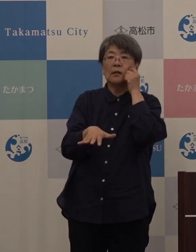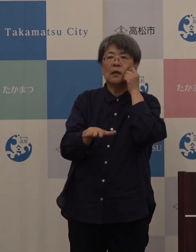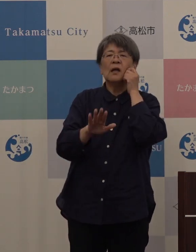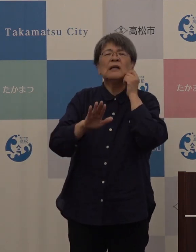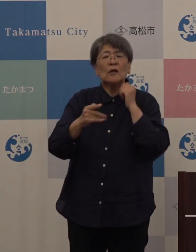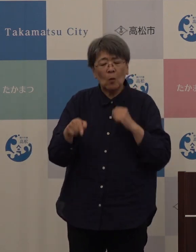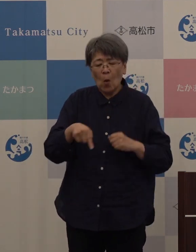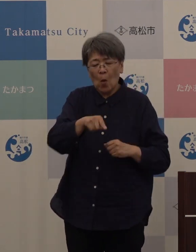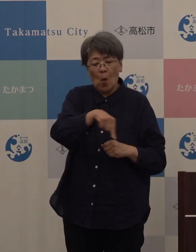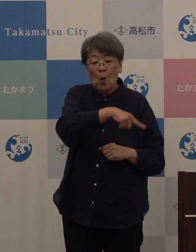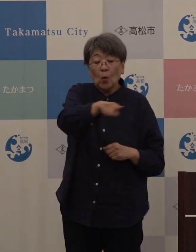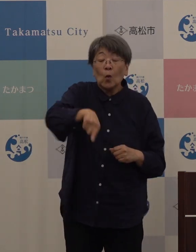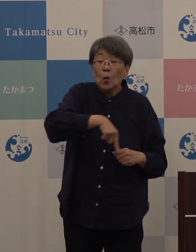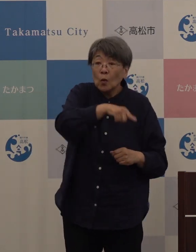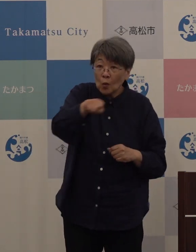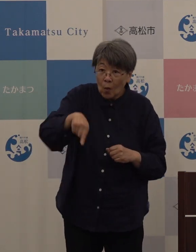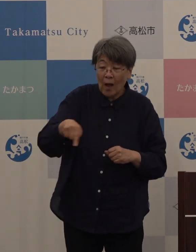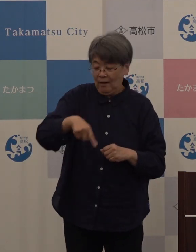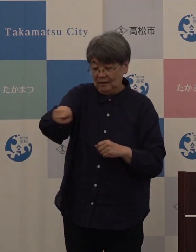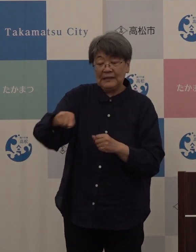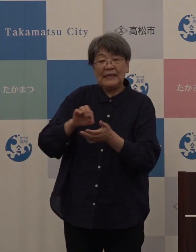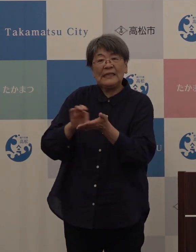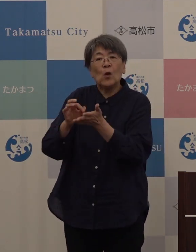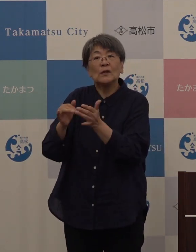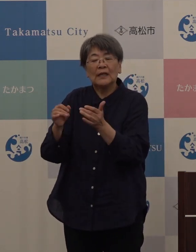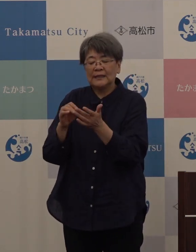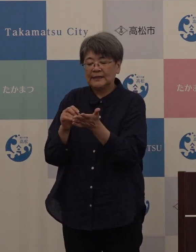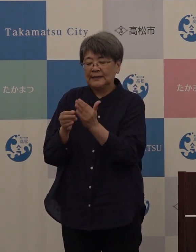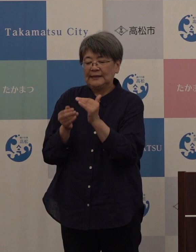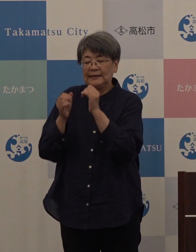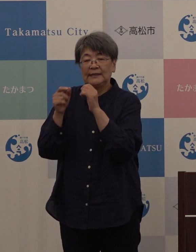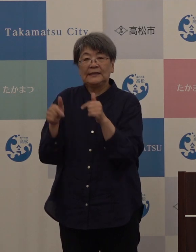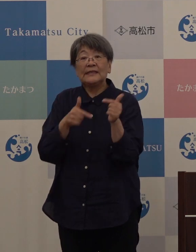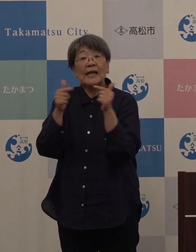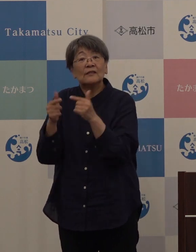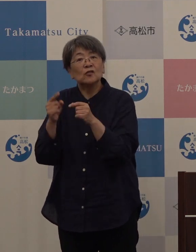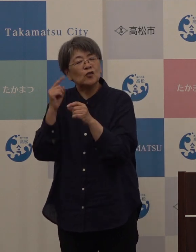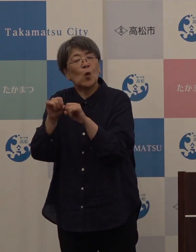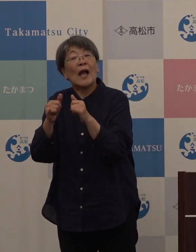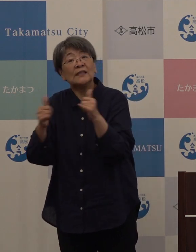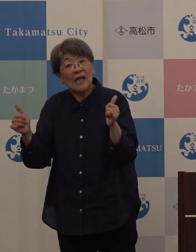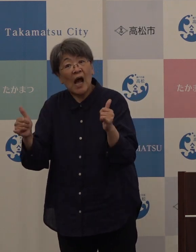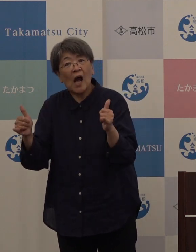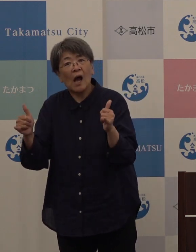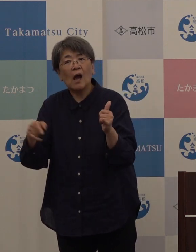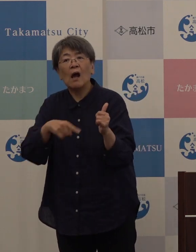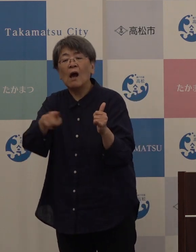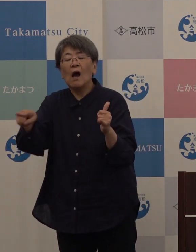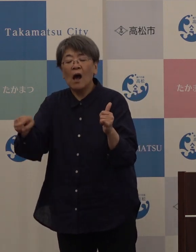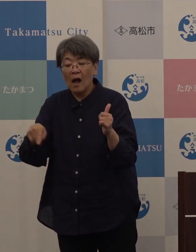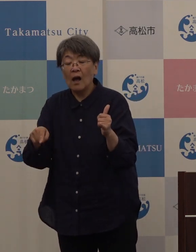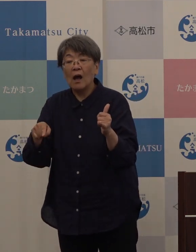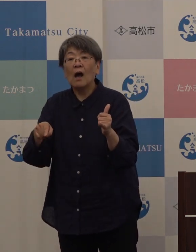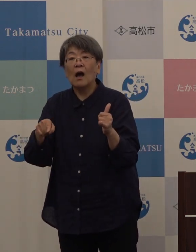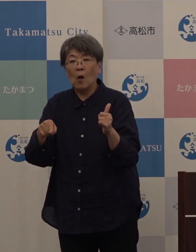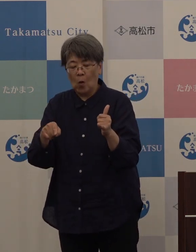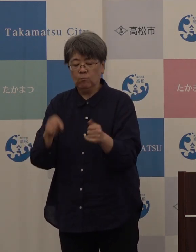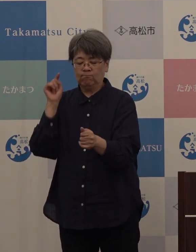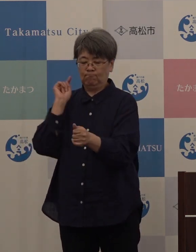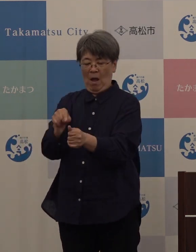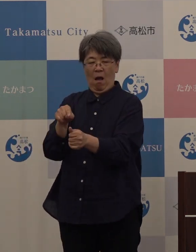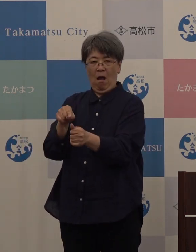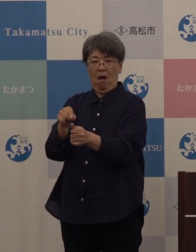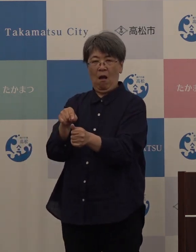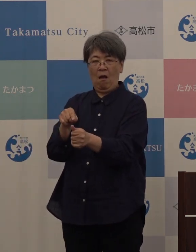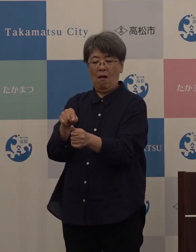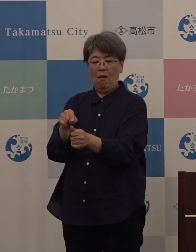者の安全面を考えるといいましても、まあ、利用者や保護者の同意なしに利用者を強制